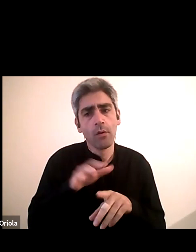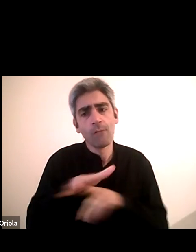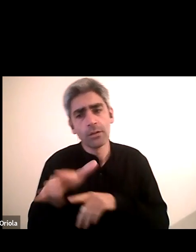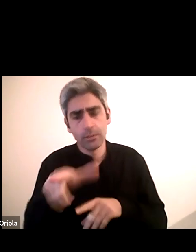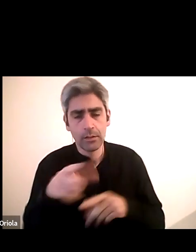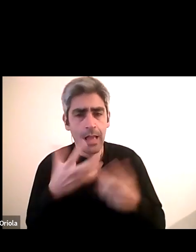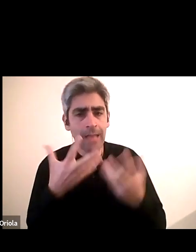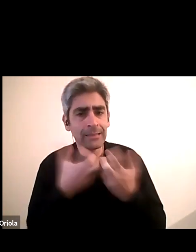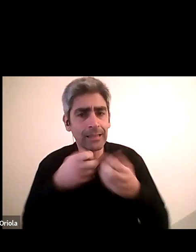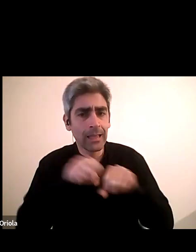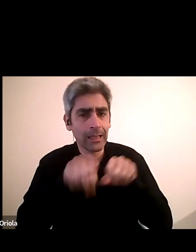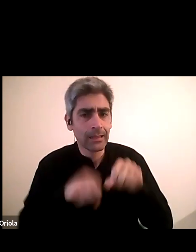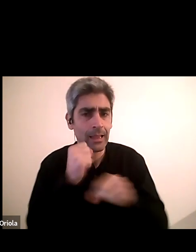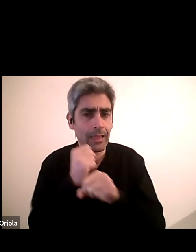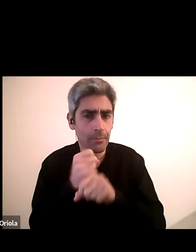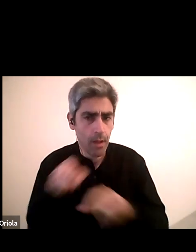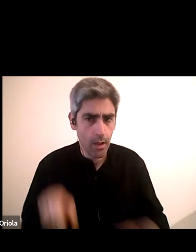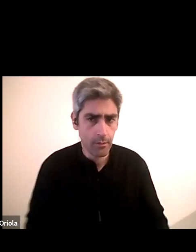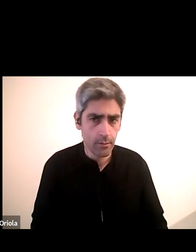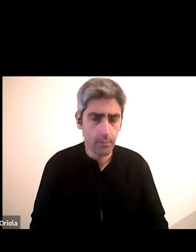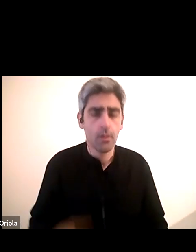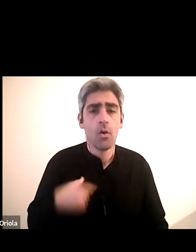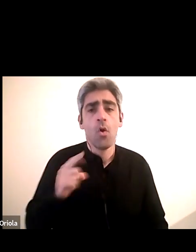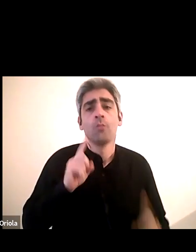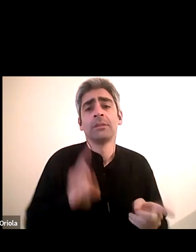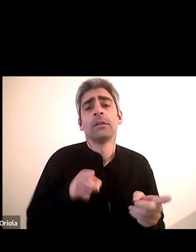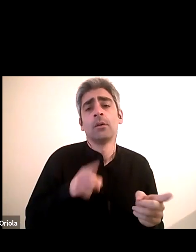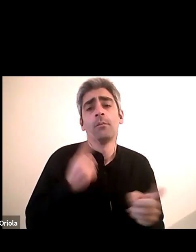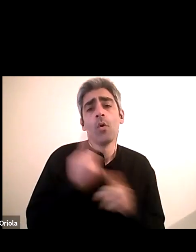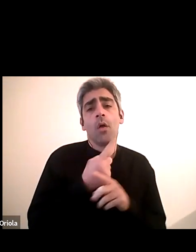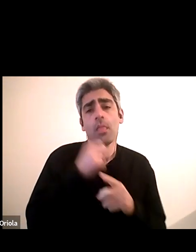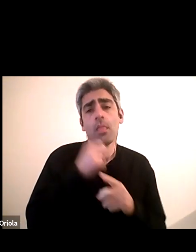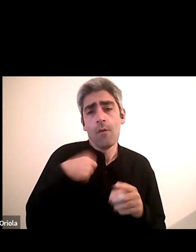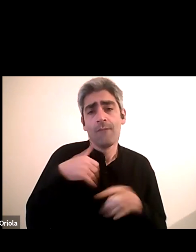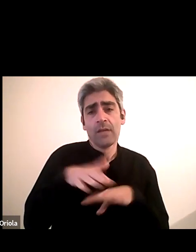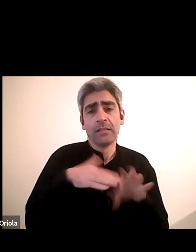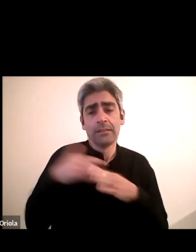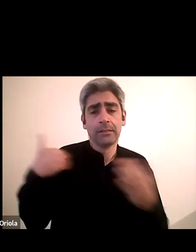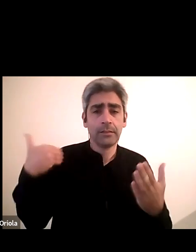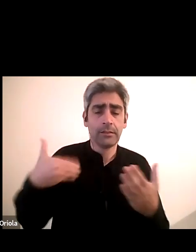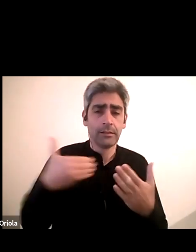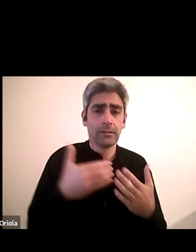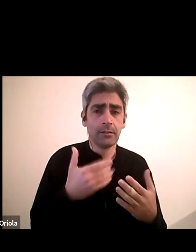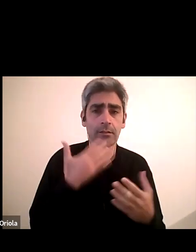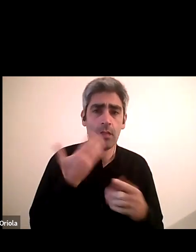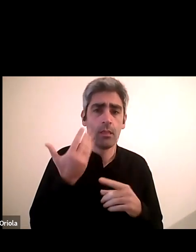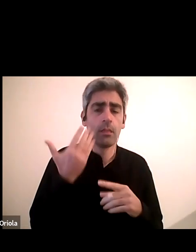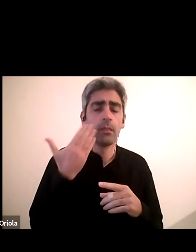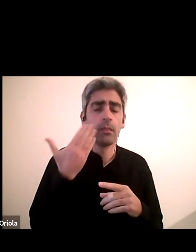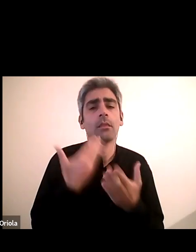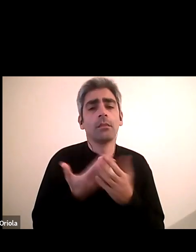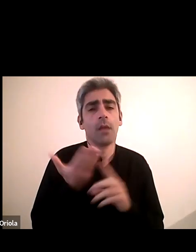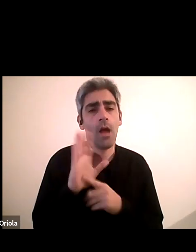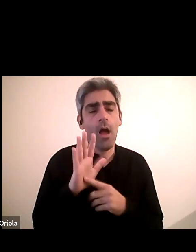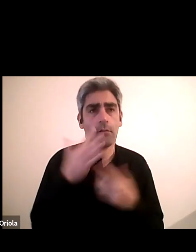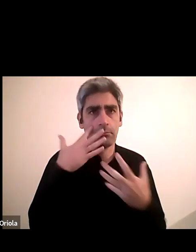trabalho. Aliás, eu não comecei esta sessão com uma coisa que costumo habitualmente, até para dar o